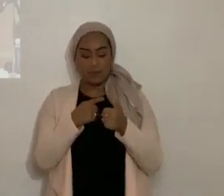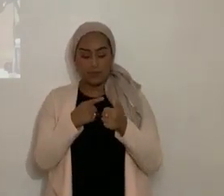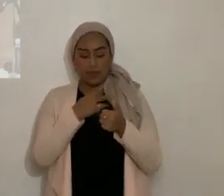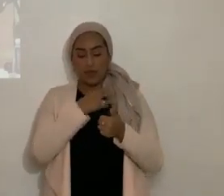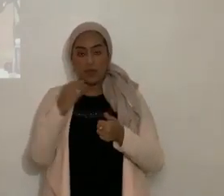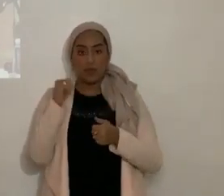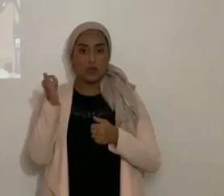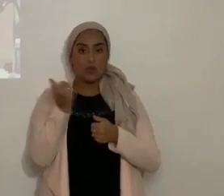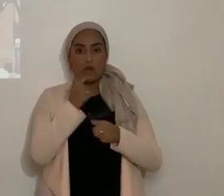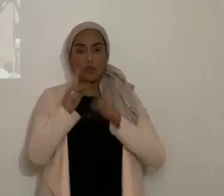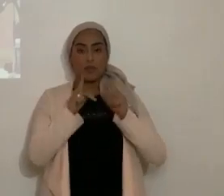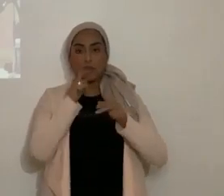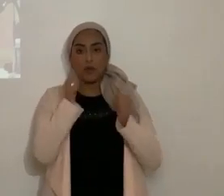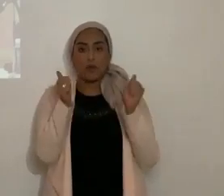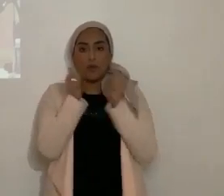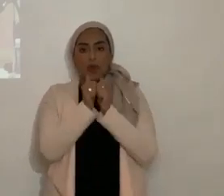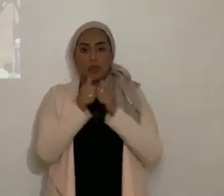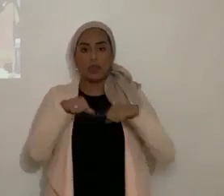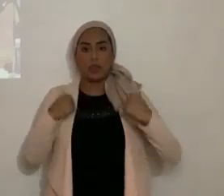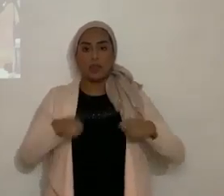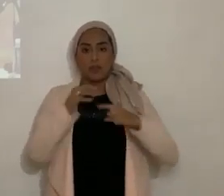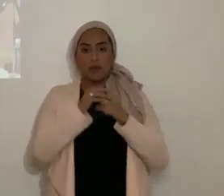y todos los que estaban con él,